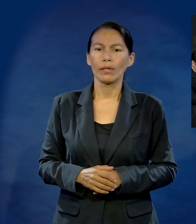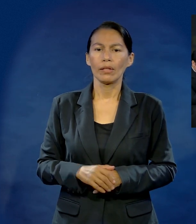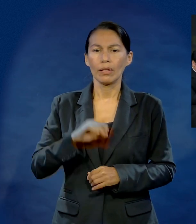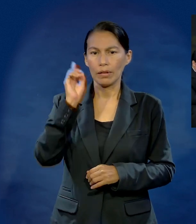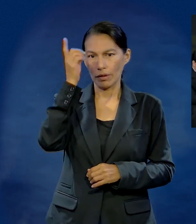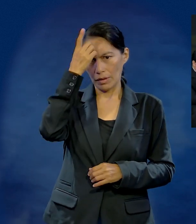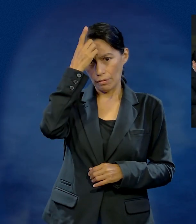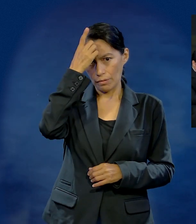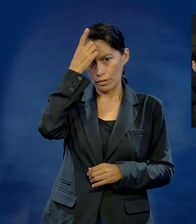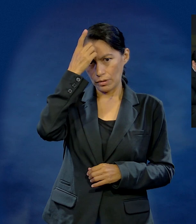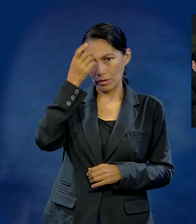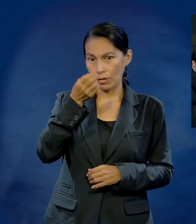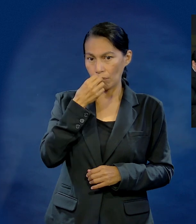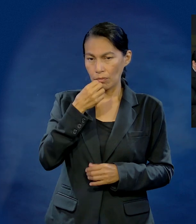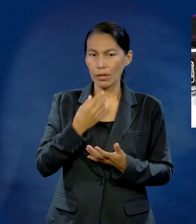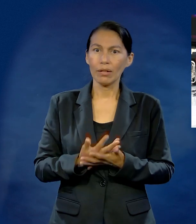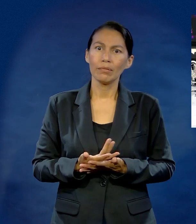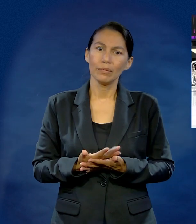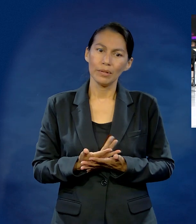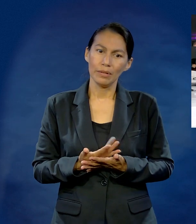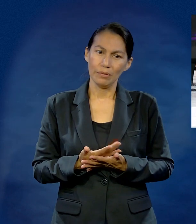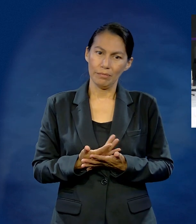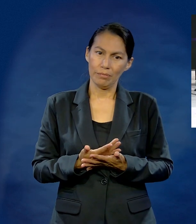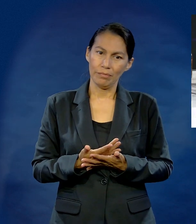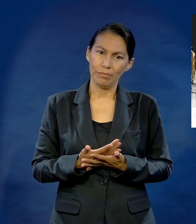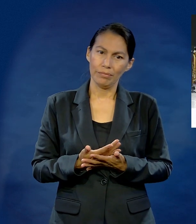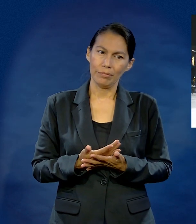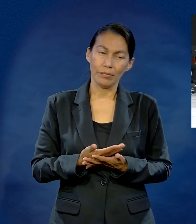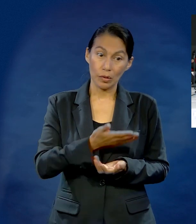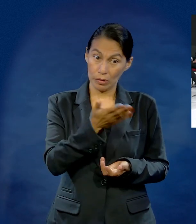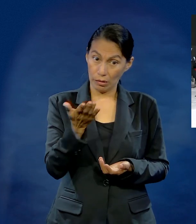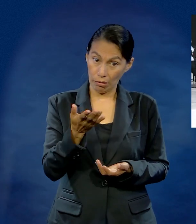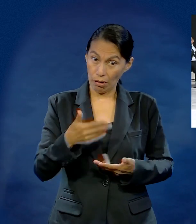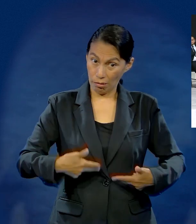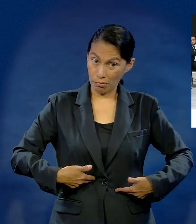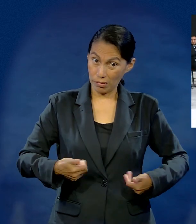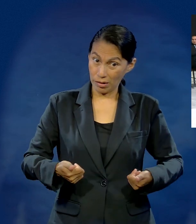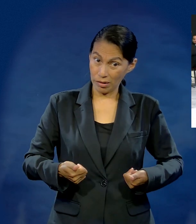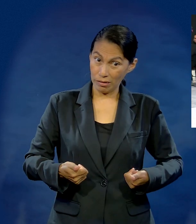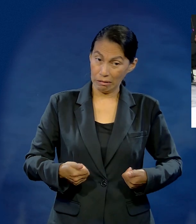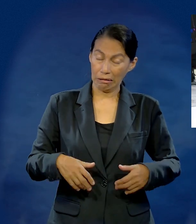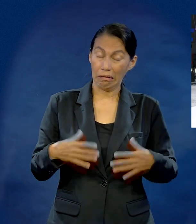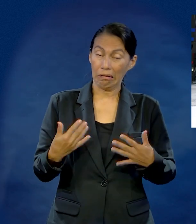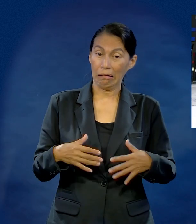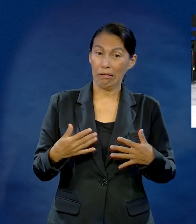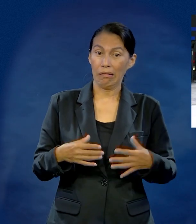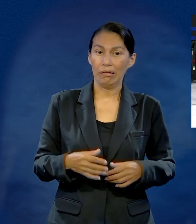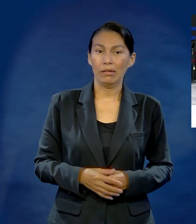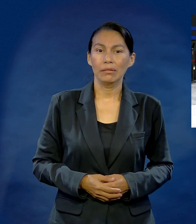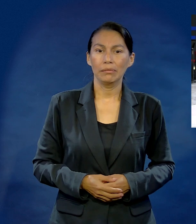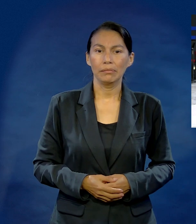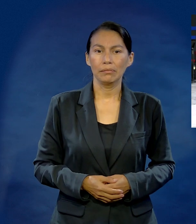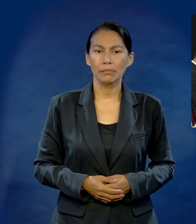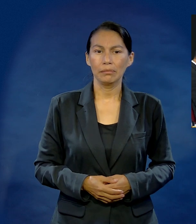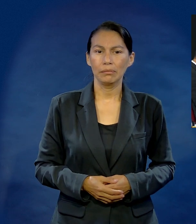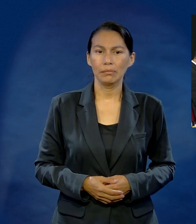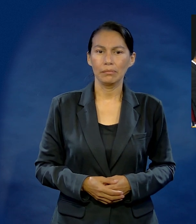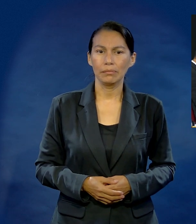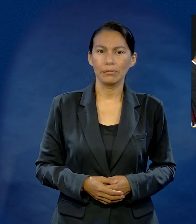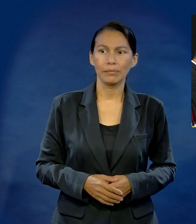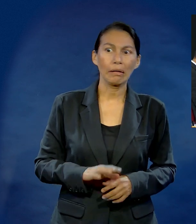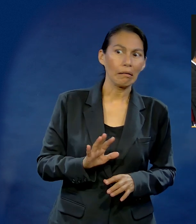nada. Yo estoy convencido que más de uno dijo, yo lo mato. Pero ¿sabe por qué no lo mataron? Porque